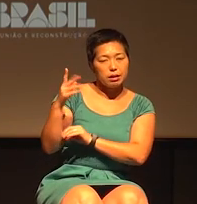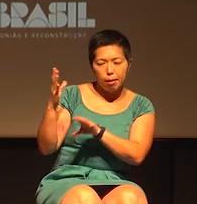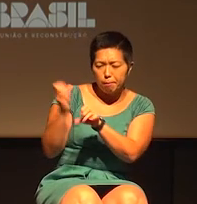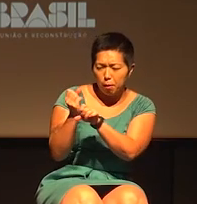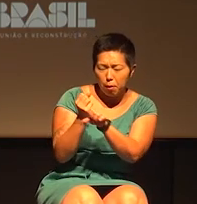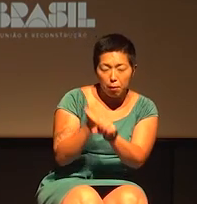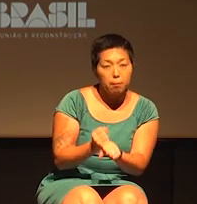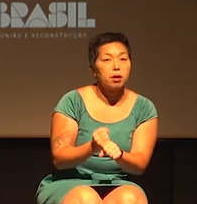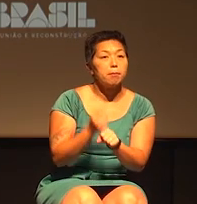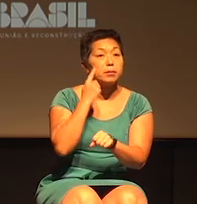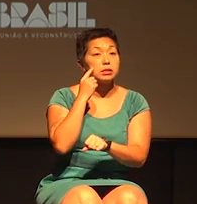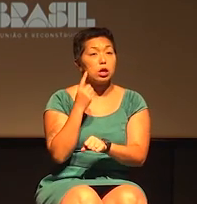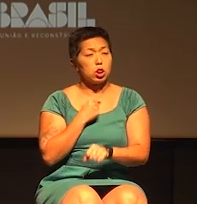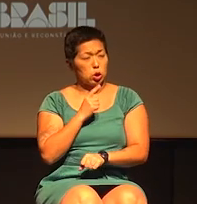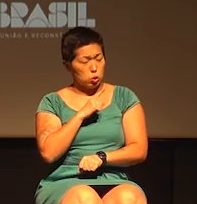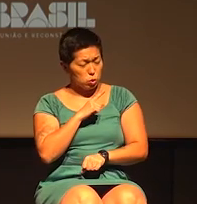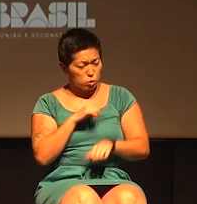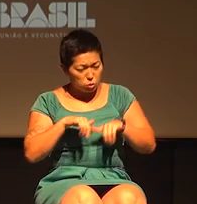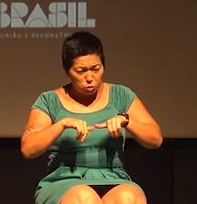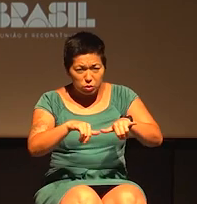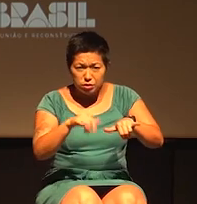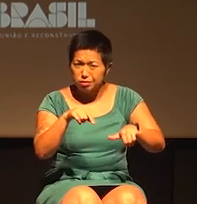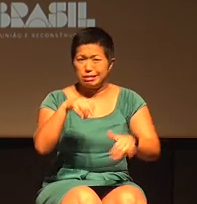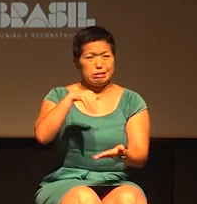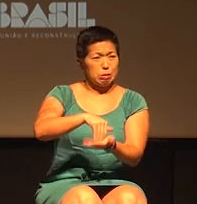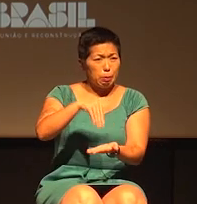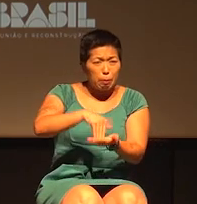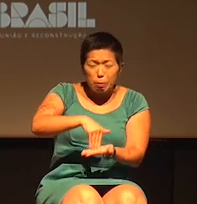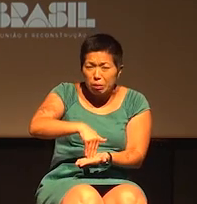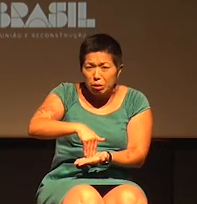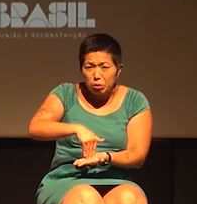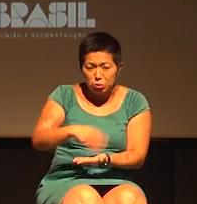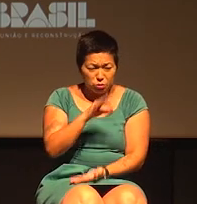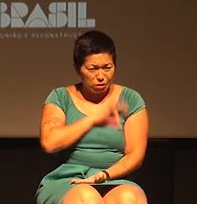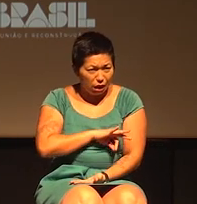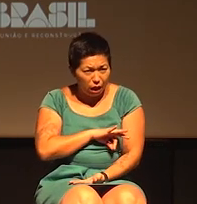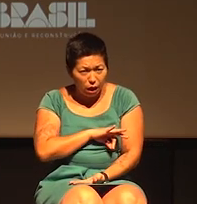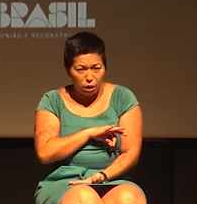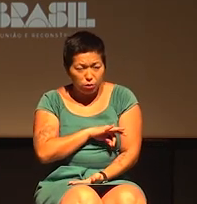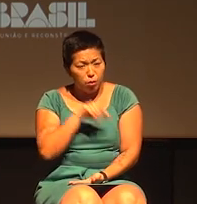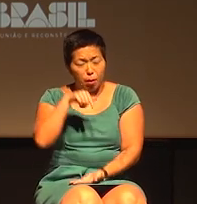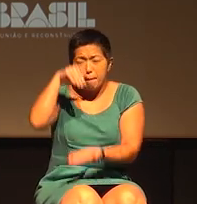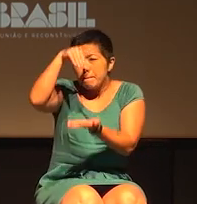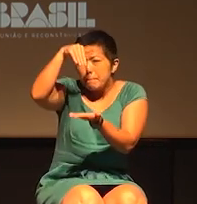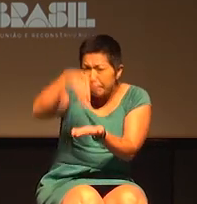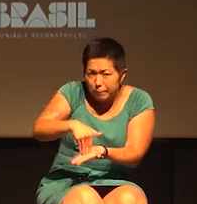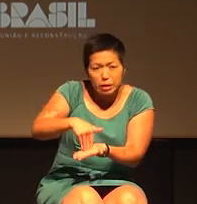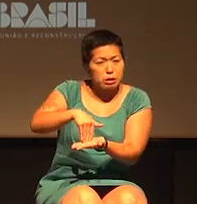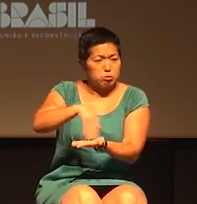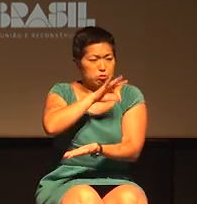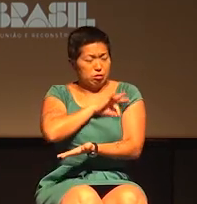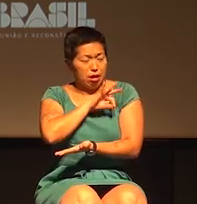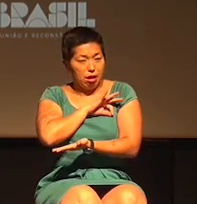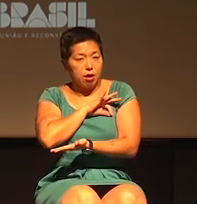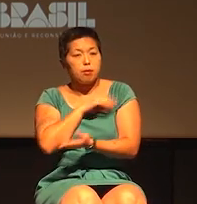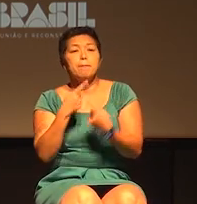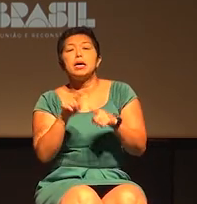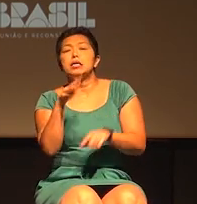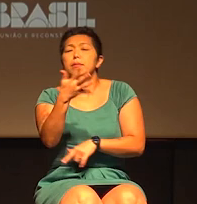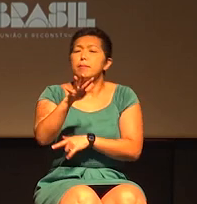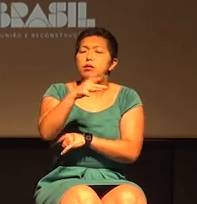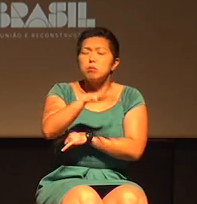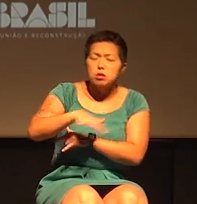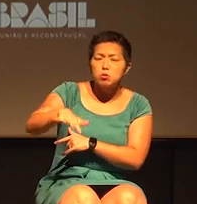preços de mercado cara esse é o piso de cozinheira acho que não tem o piso propriamente da categoria né como piso mas assim a média de